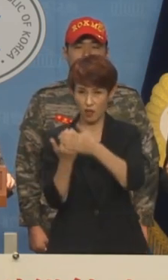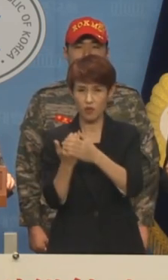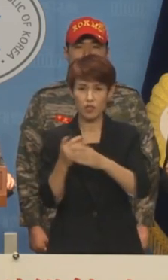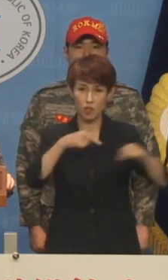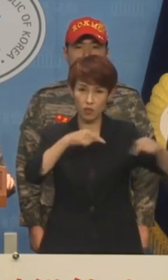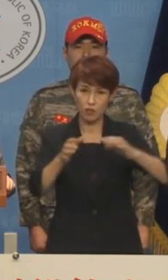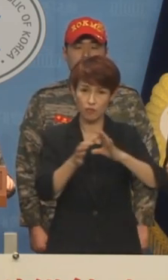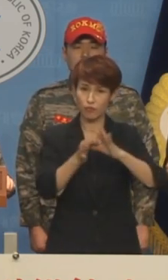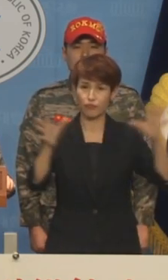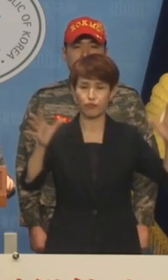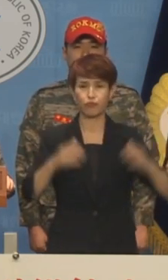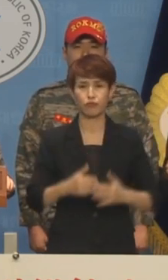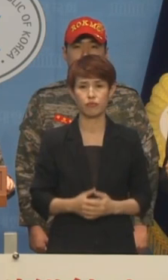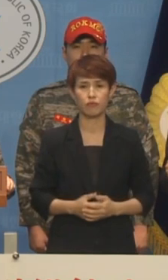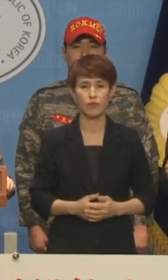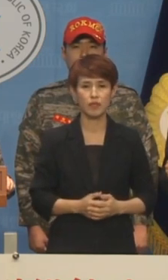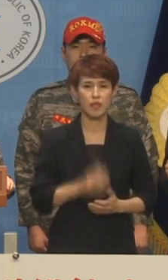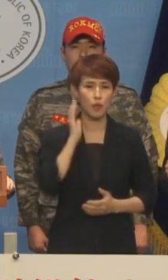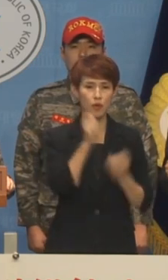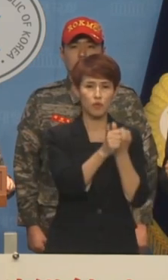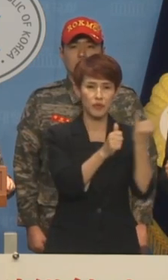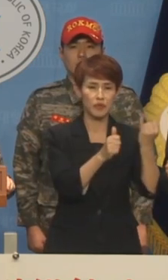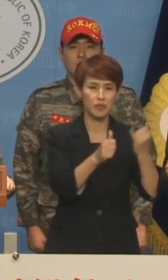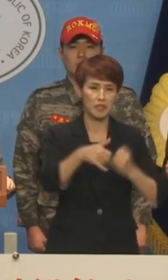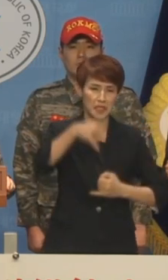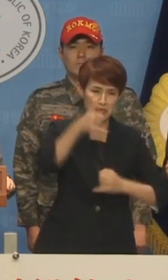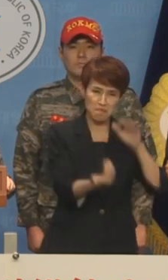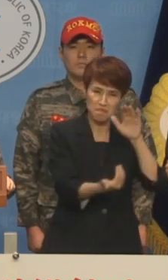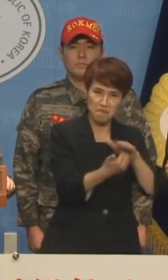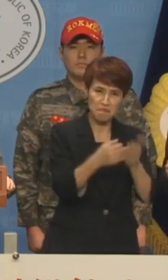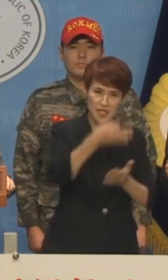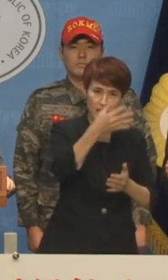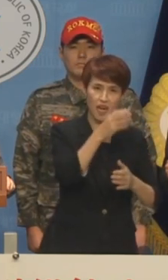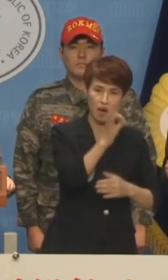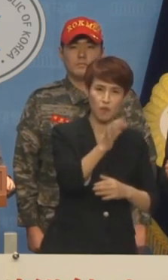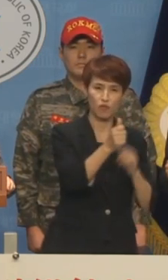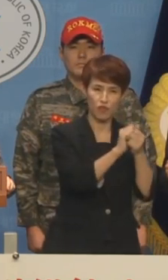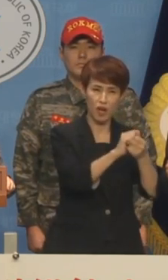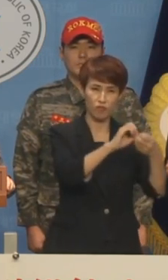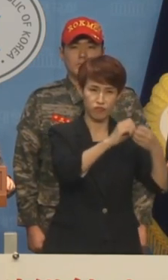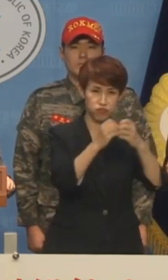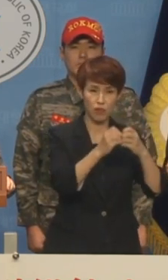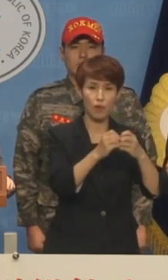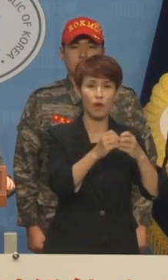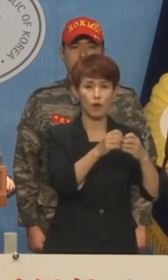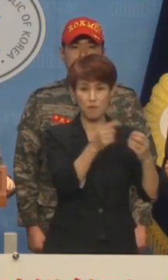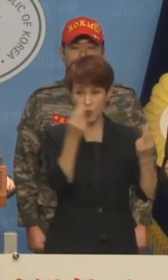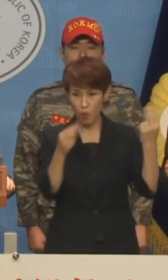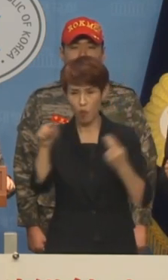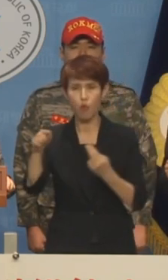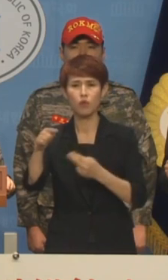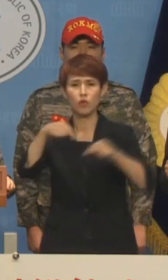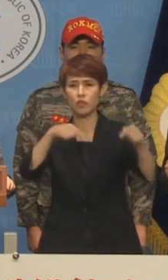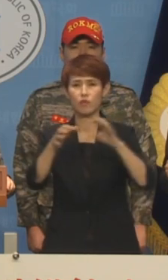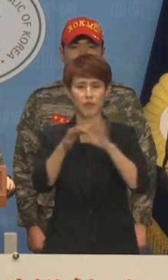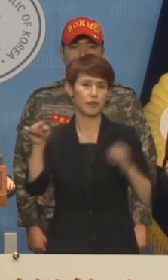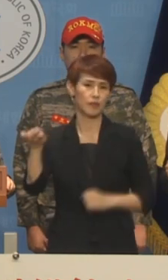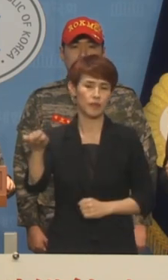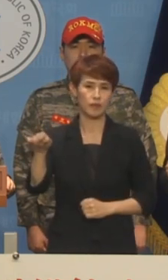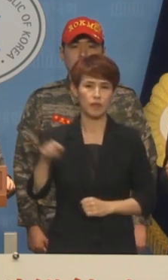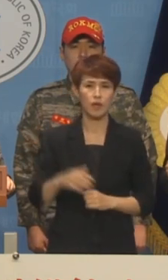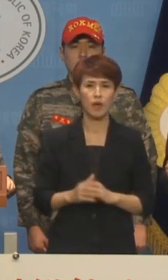아닙니다. 영부인 명품백, 주가 조작 사건 등에 비해서 정치적인 요소가 거의 없다시피 합니다. 이 사안은 국가를 위해